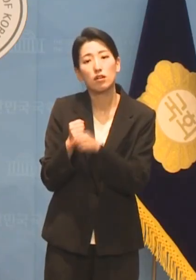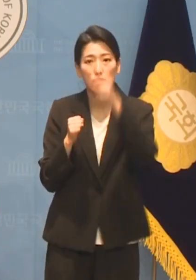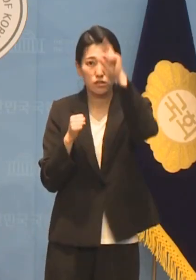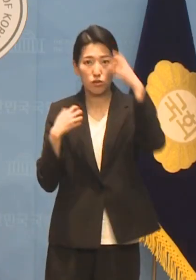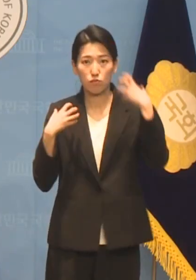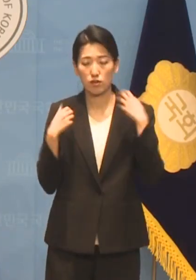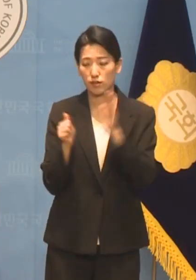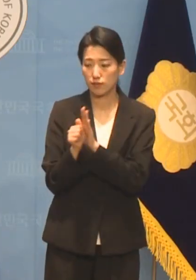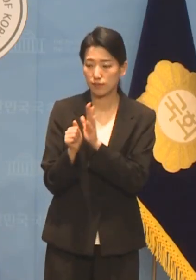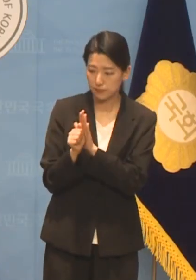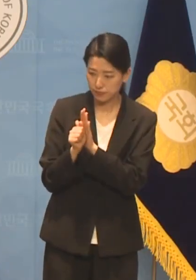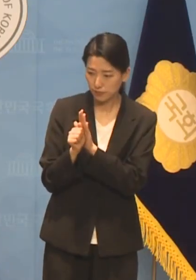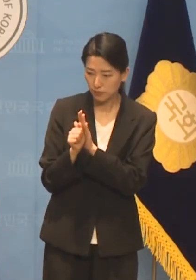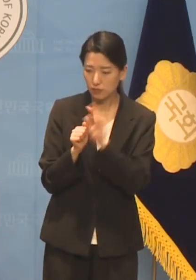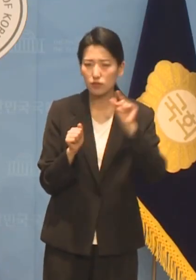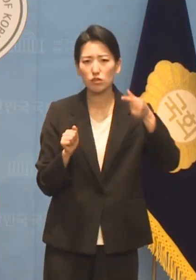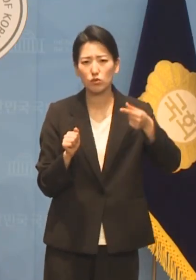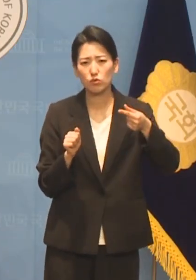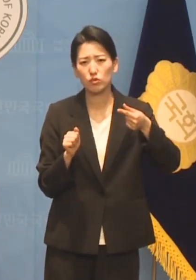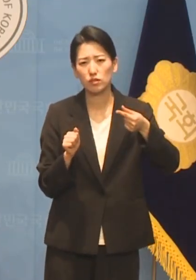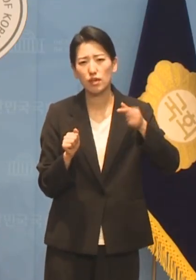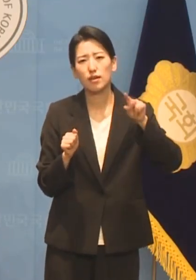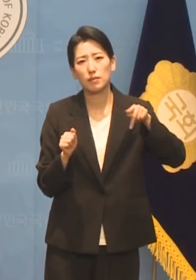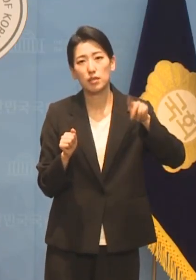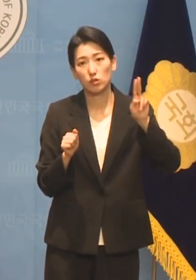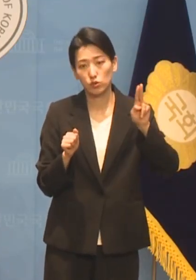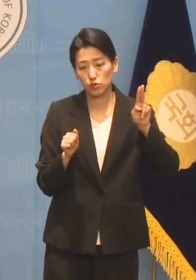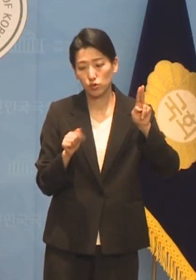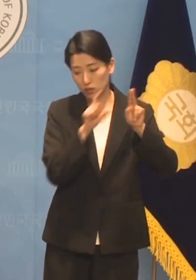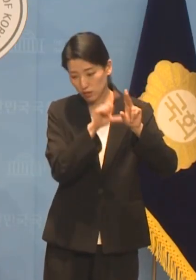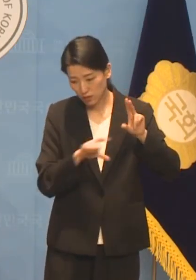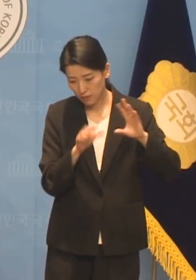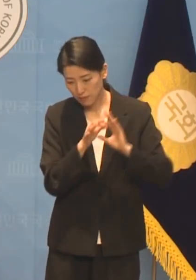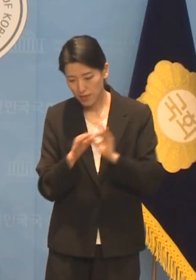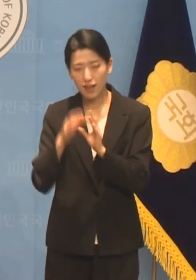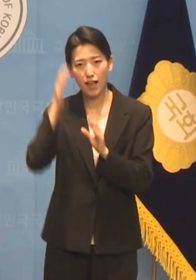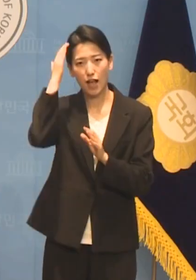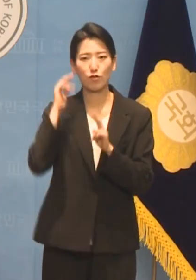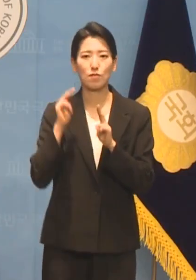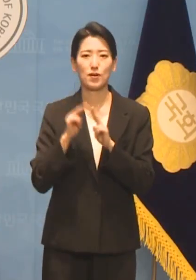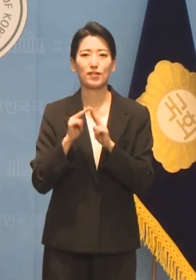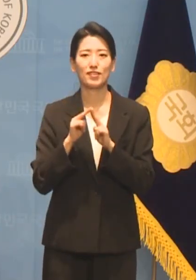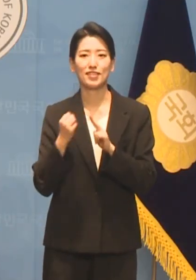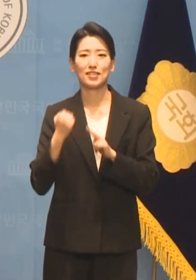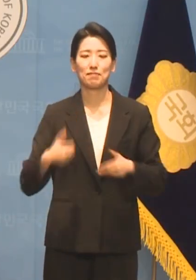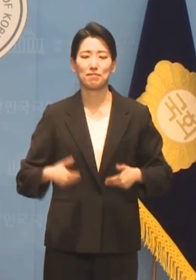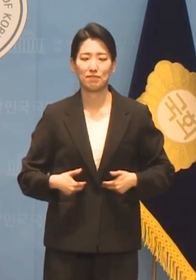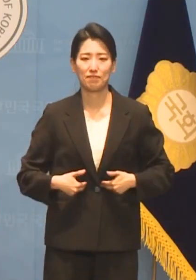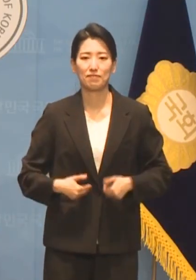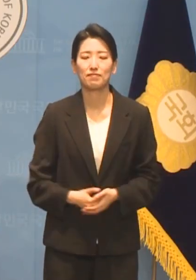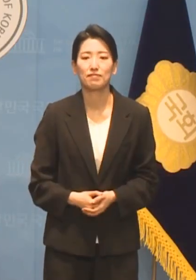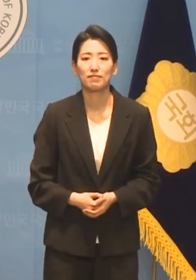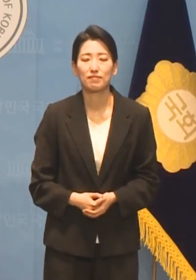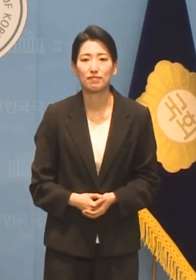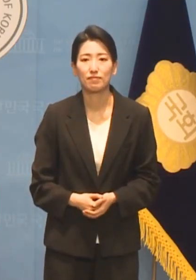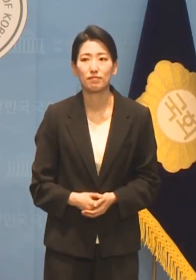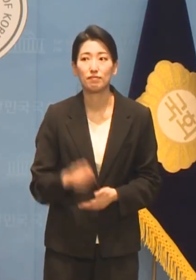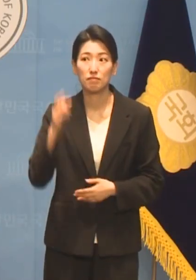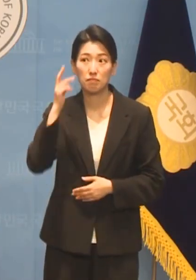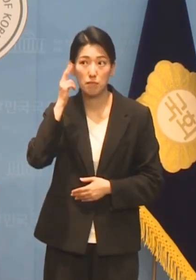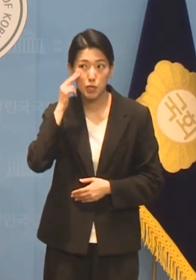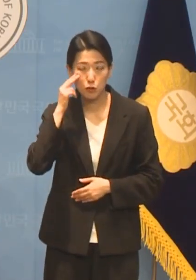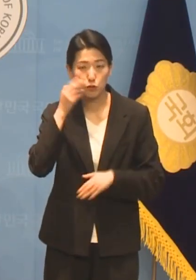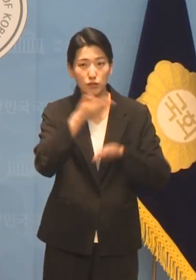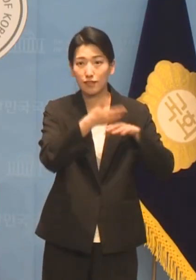GPU 종속을 넘어 K-반도체의 미래를 열겠습니다. 미국과 세계 각국이 우리 NPU를